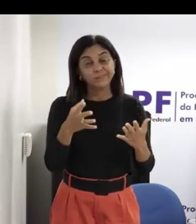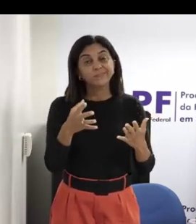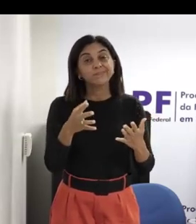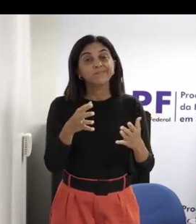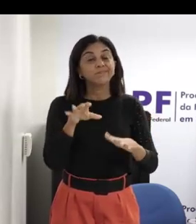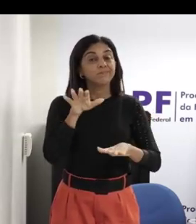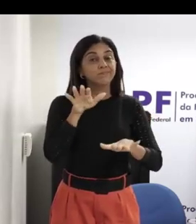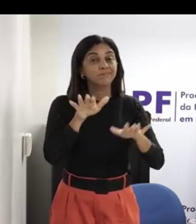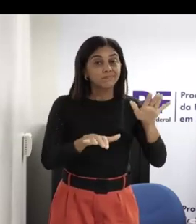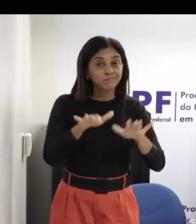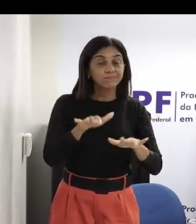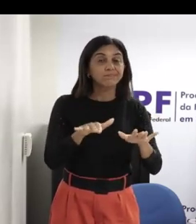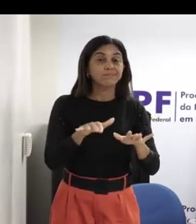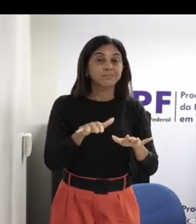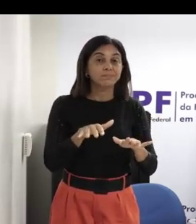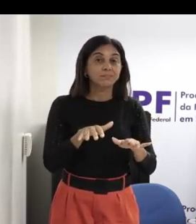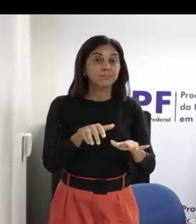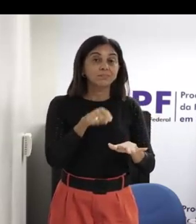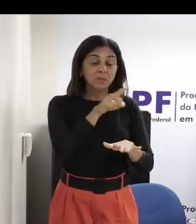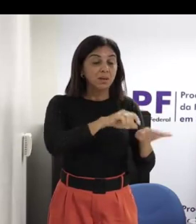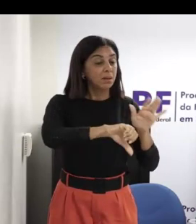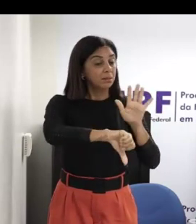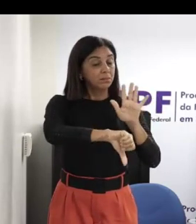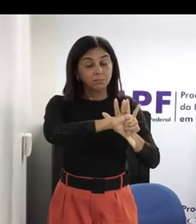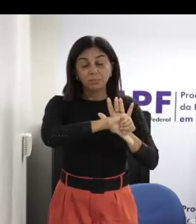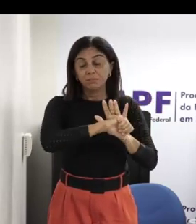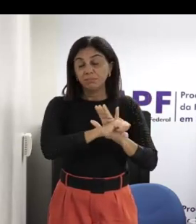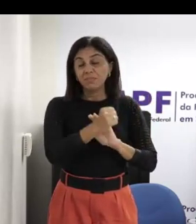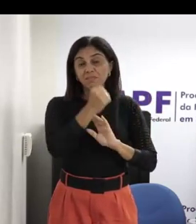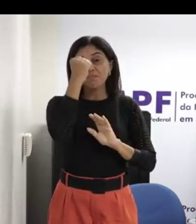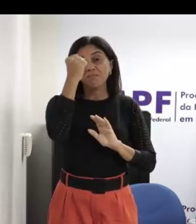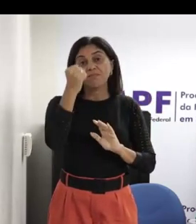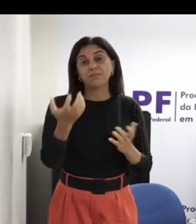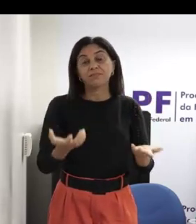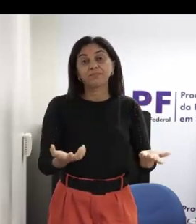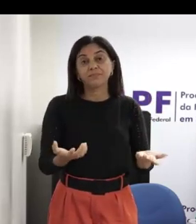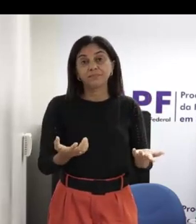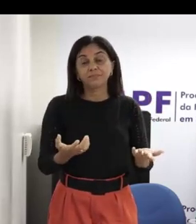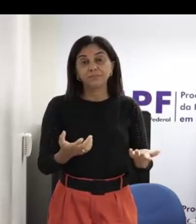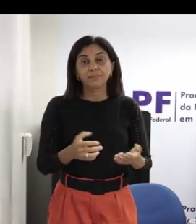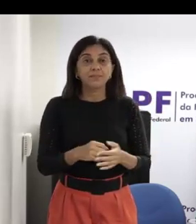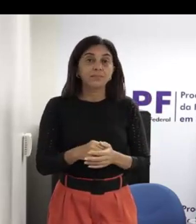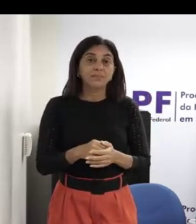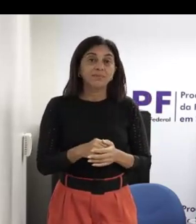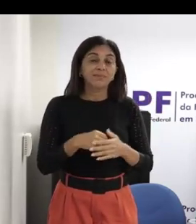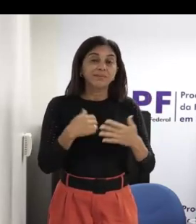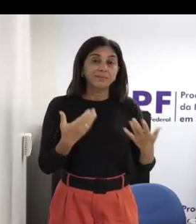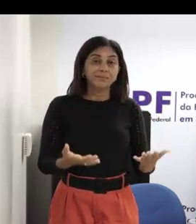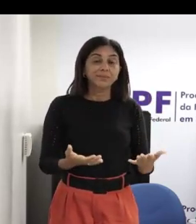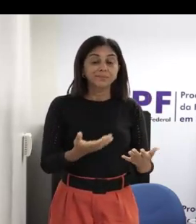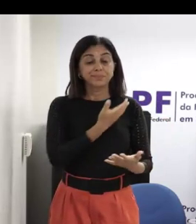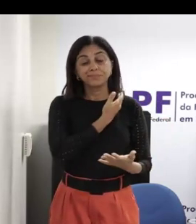de periculosidade assim eh cada vez que o estado falha dói muito naé gente